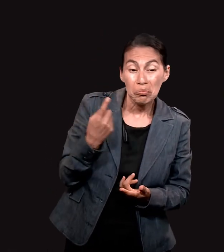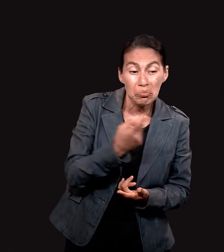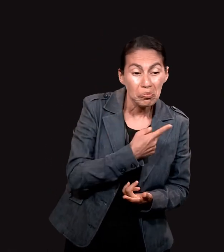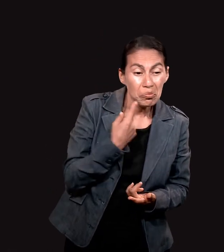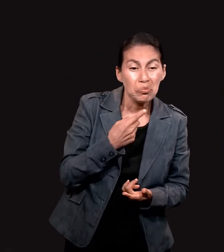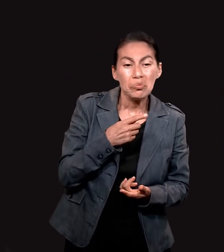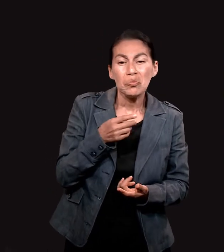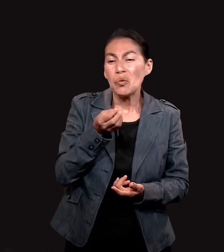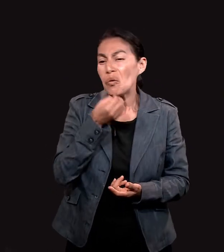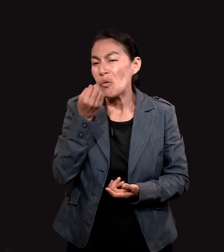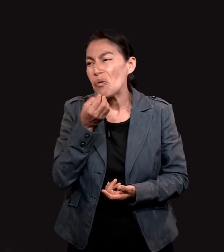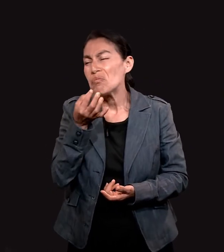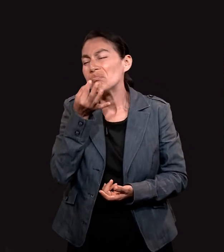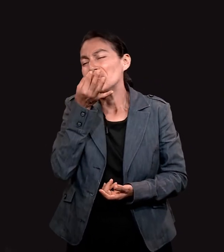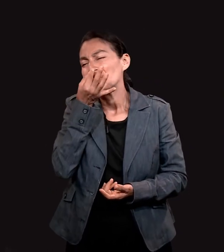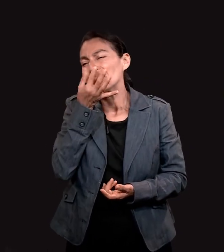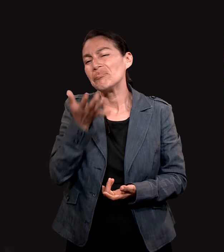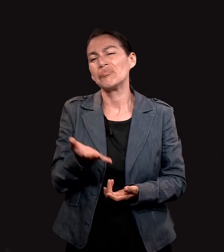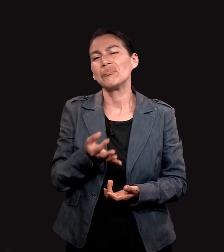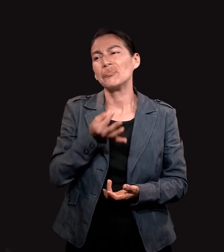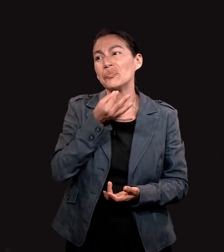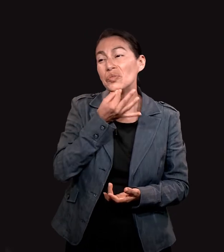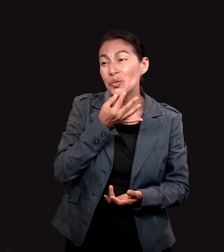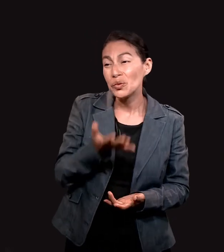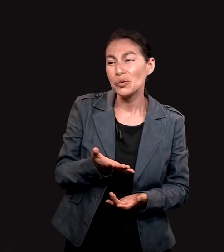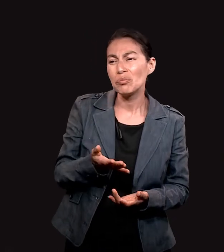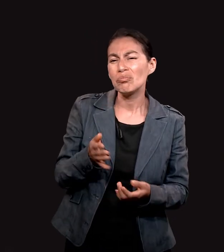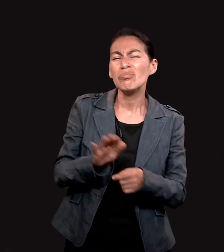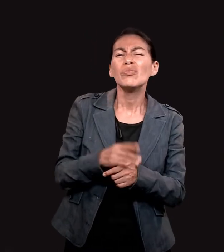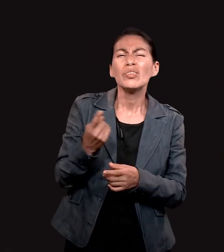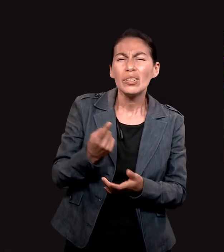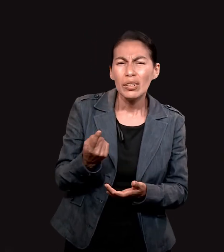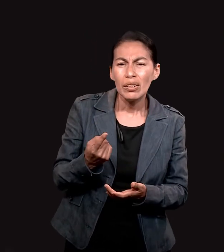maravilloso, ¿no? ¿Por qué oramos tan poco?